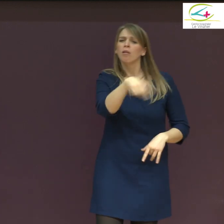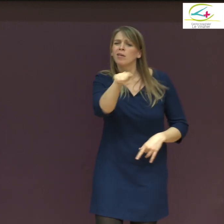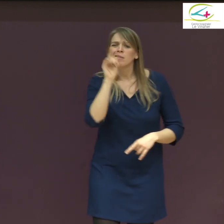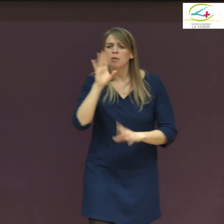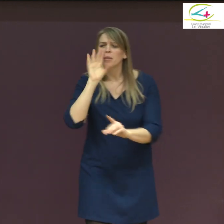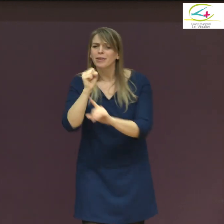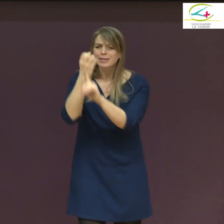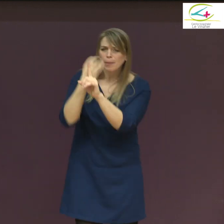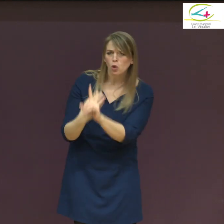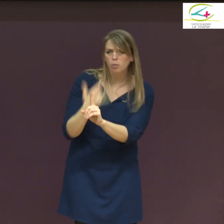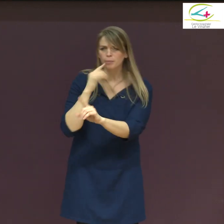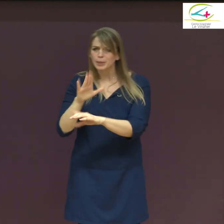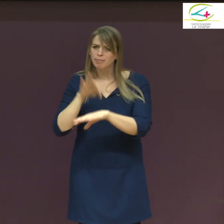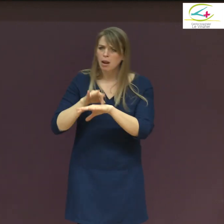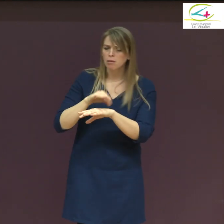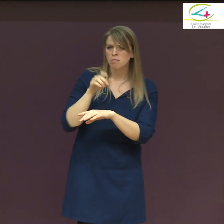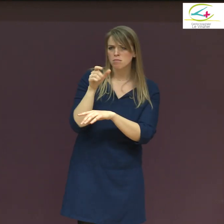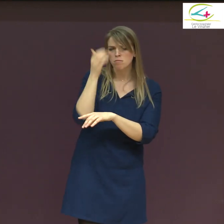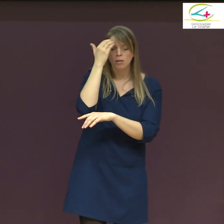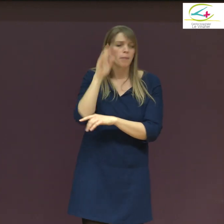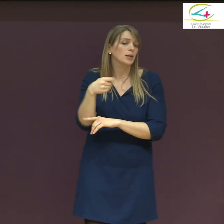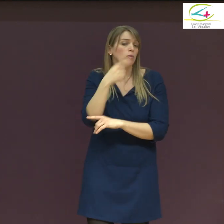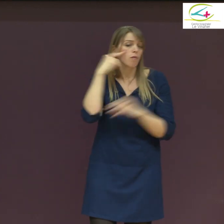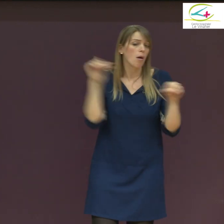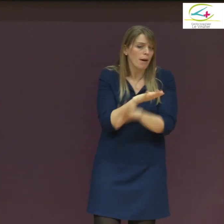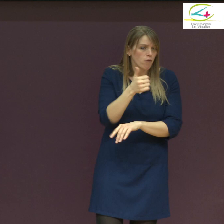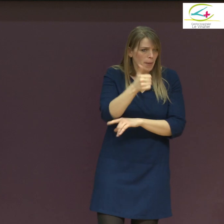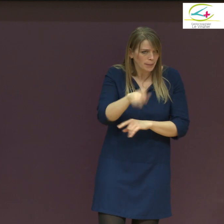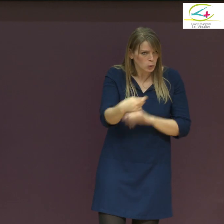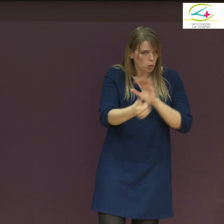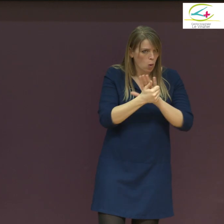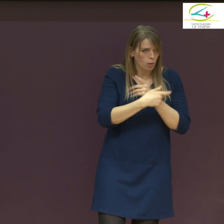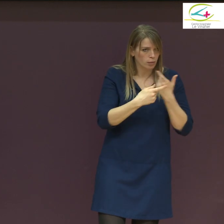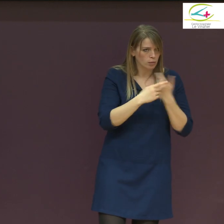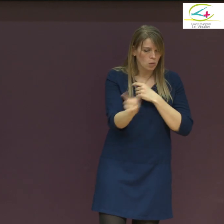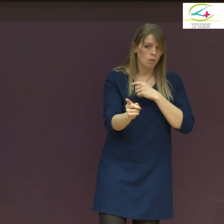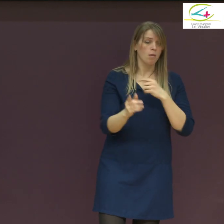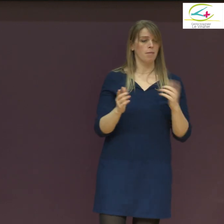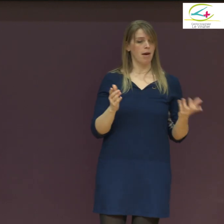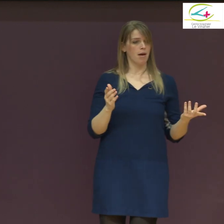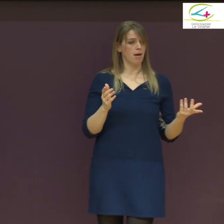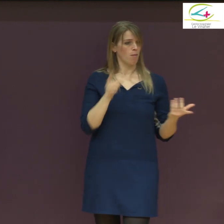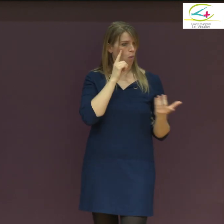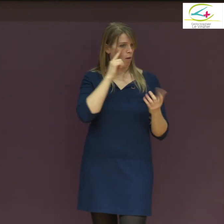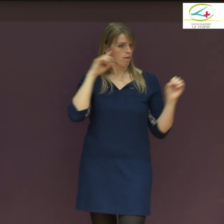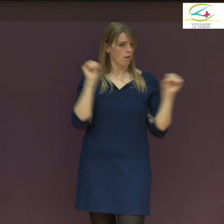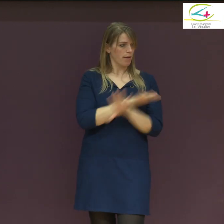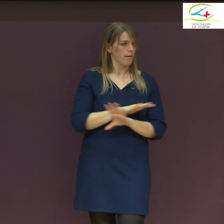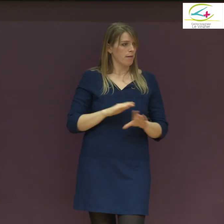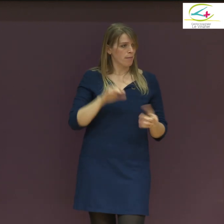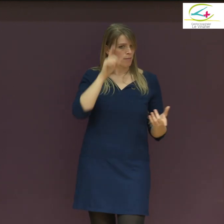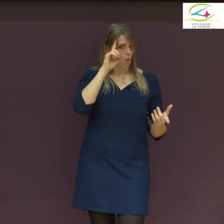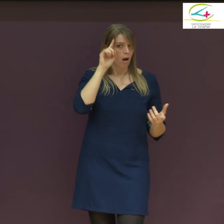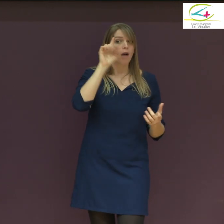dépister la maladie mentale. On est d'accord. Par contre, pourquoi on ne la dépiste pas, à votre